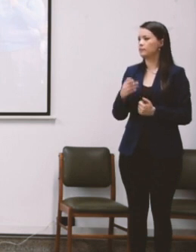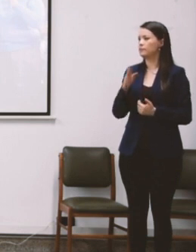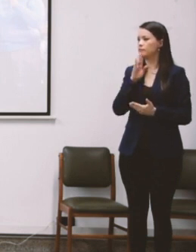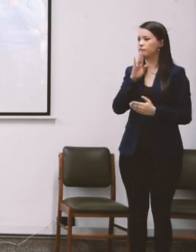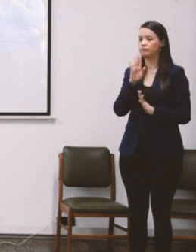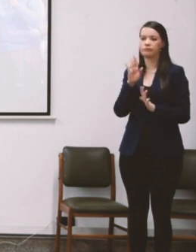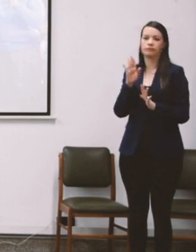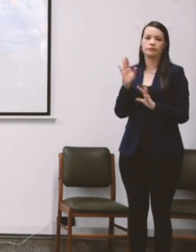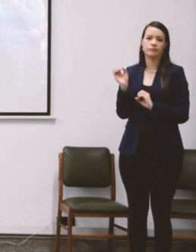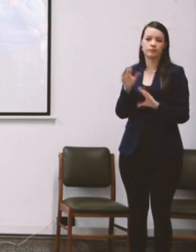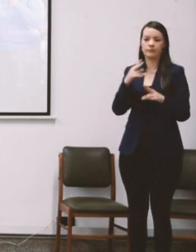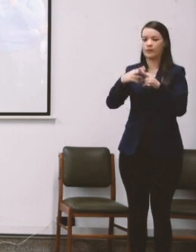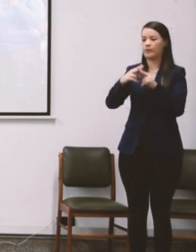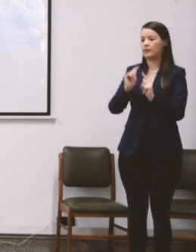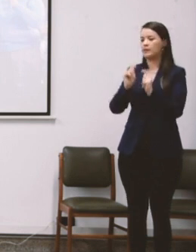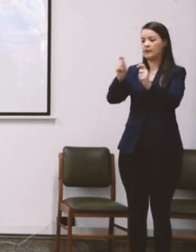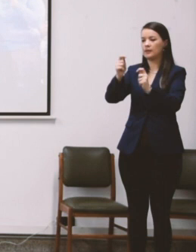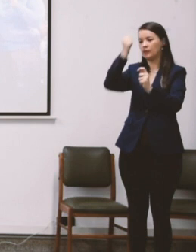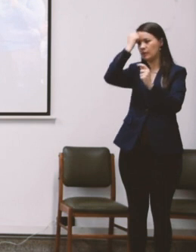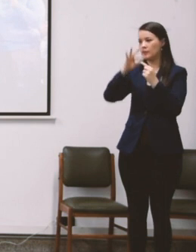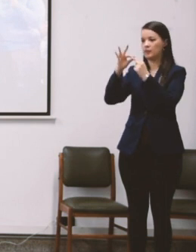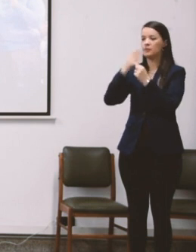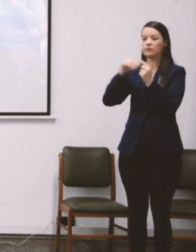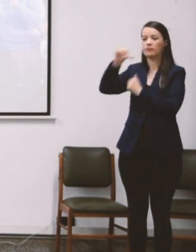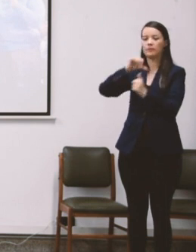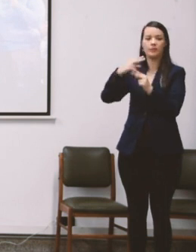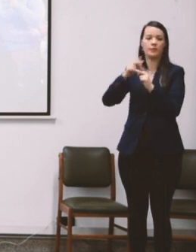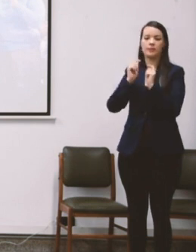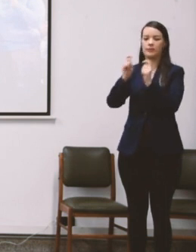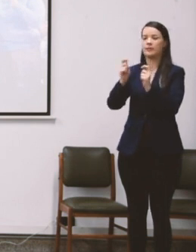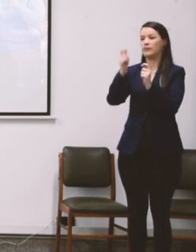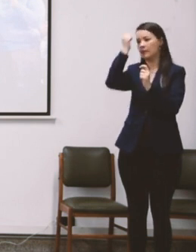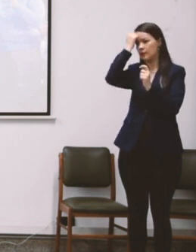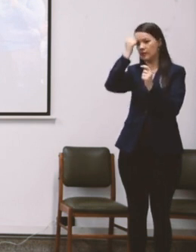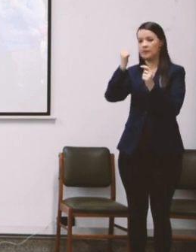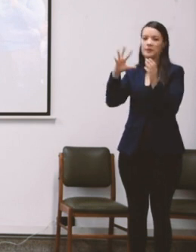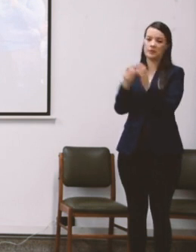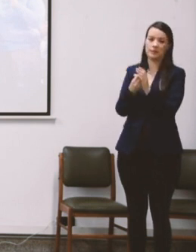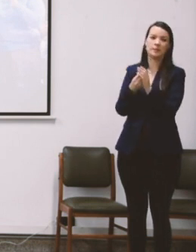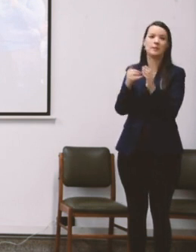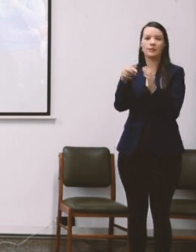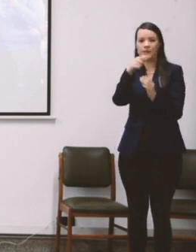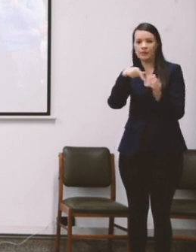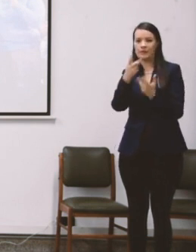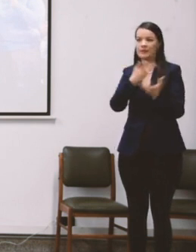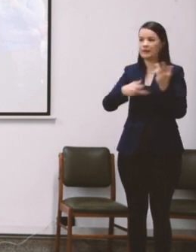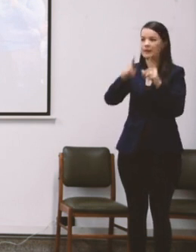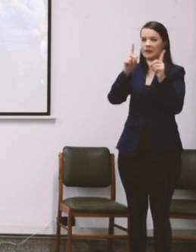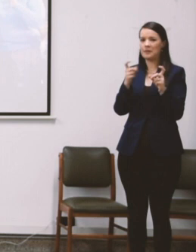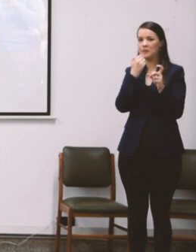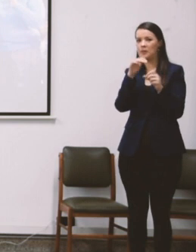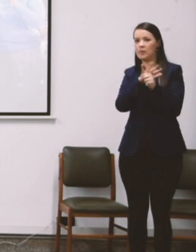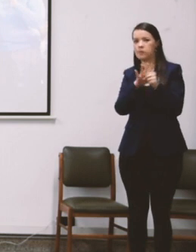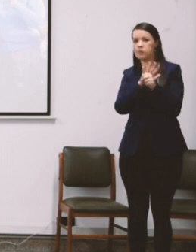el tema de dejar de nombrar educación especial y ahora nombrar la educación inclusiva, que es un poco lo que hemos estado platicando, pues qué ha pasado aquí con el